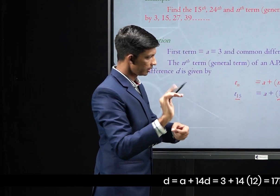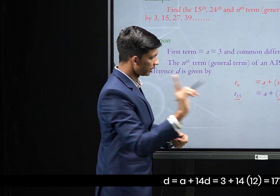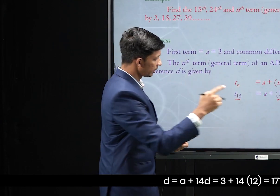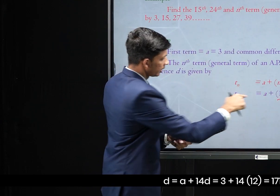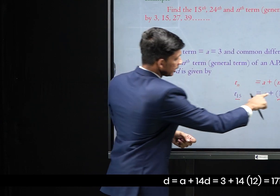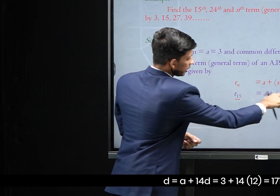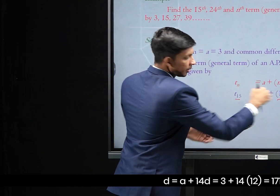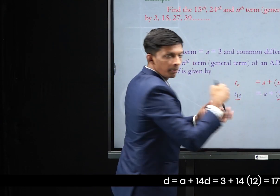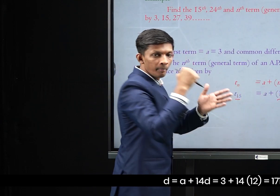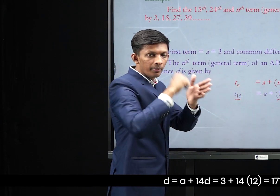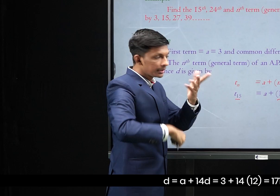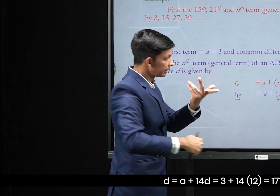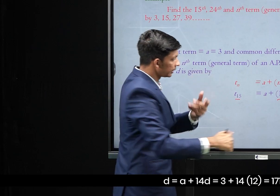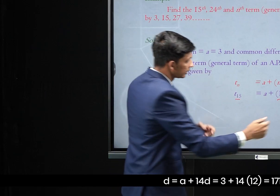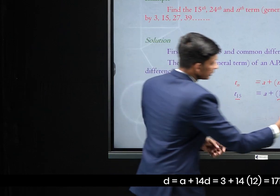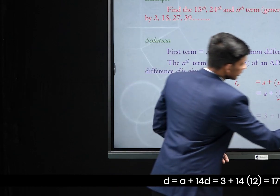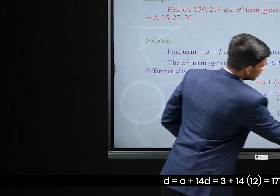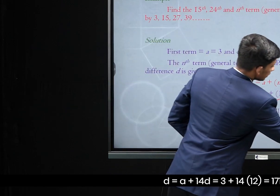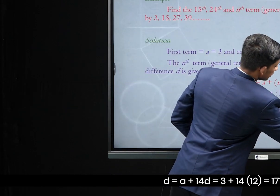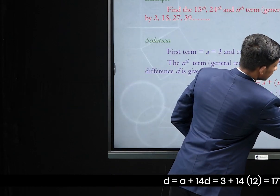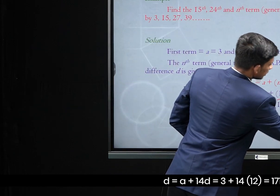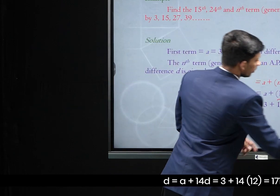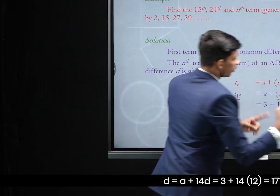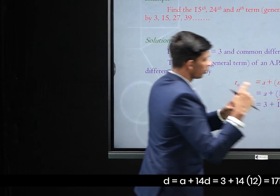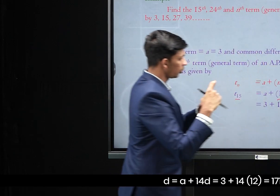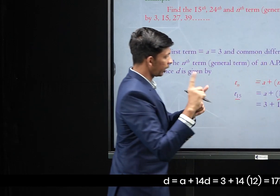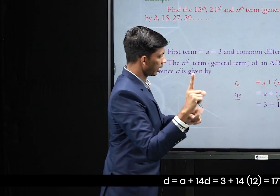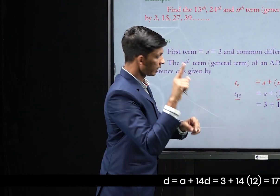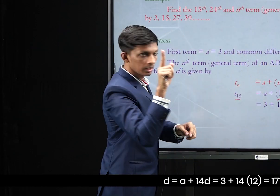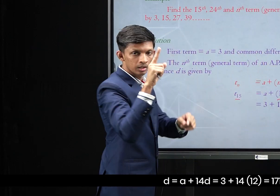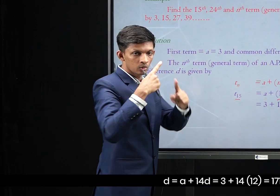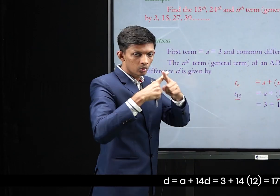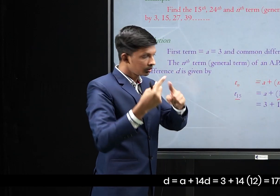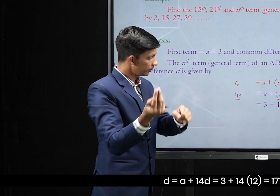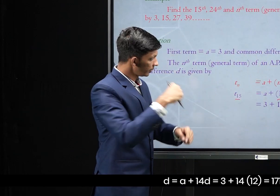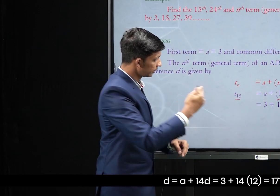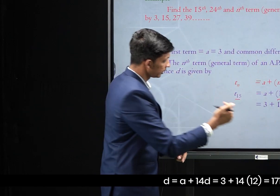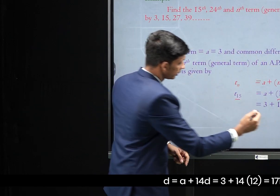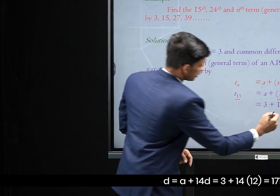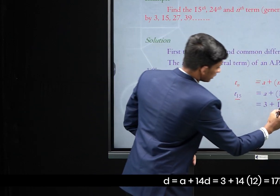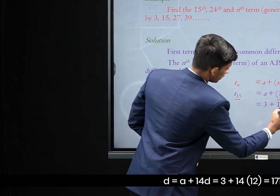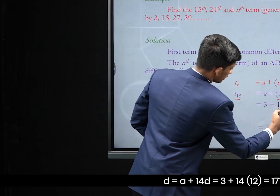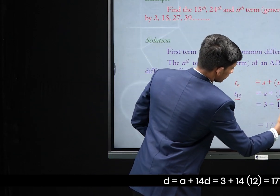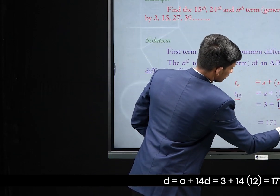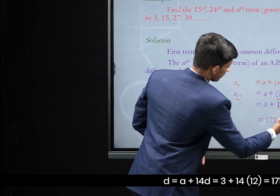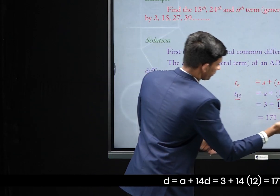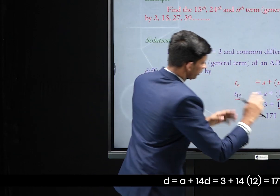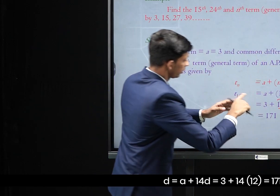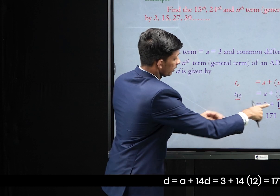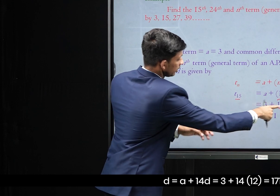டி ஈடு ஏ கூட்டல் 14 டி ஈடு 3 கூட்டல் 14 அடைப்புக்குறிக்குள்